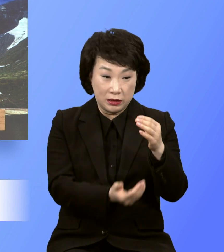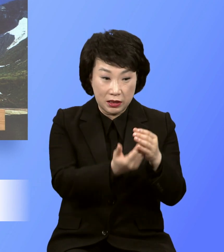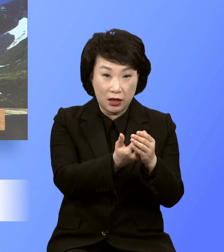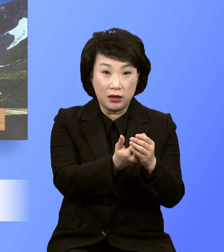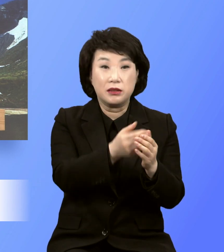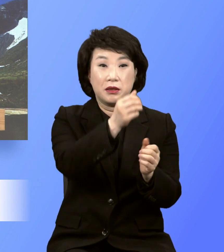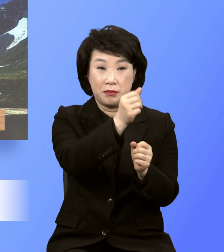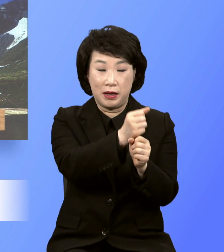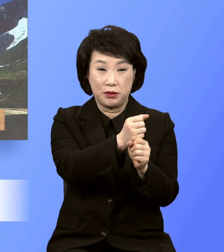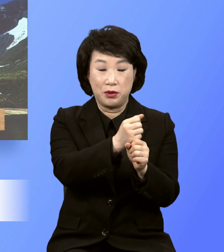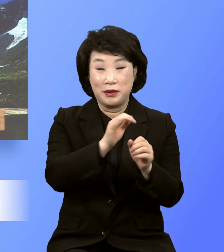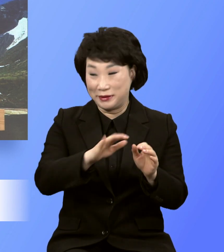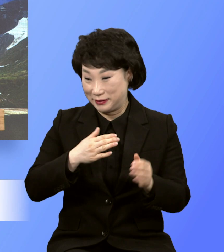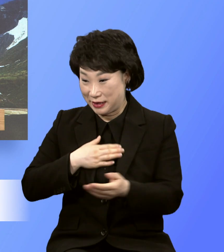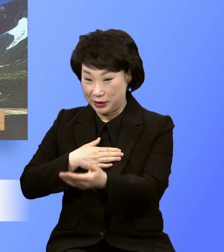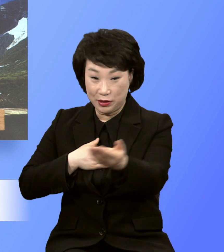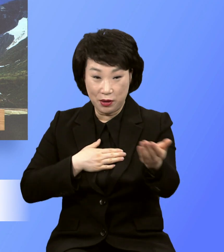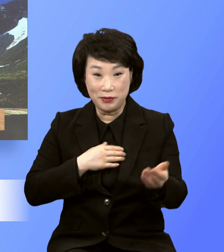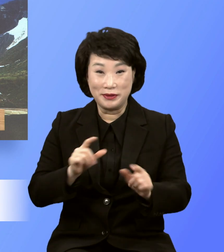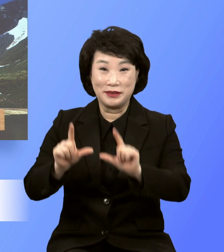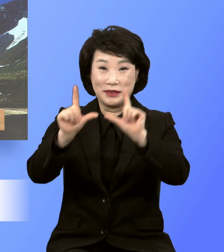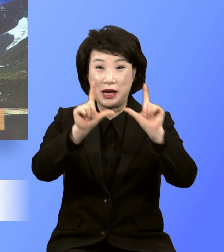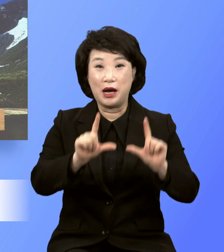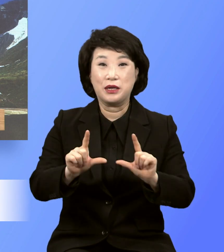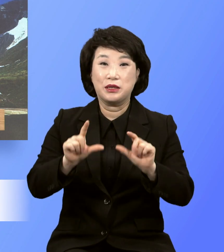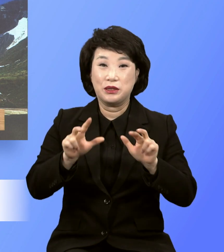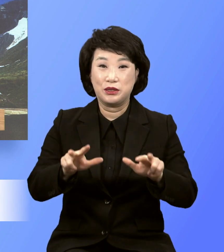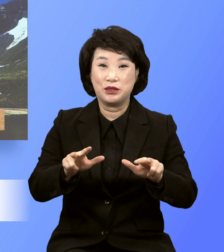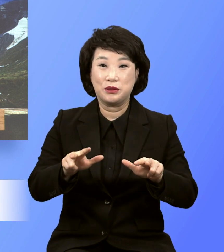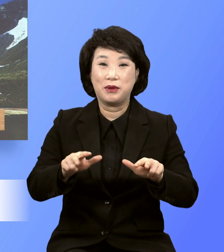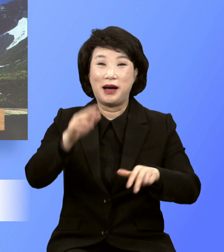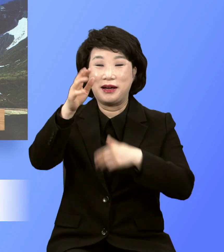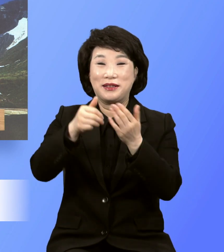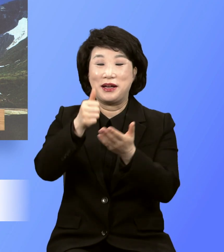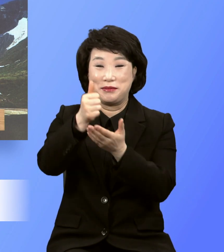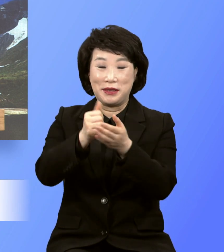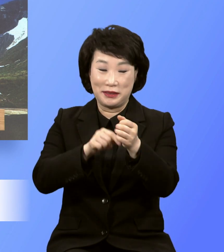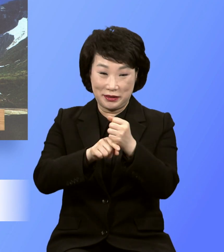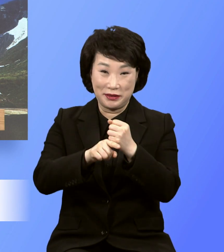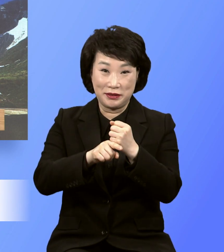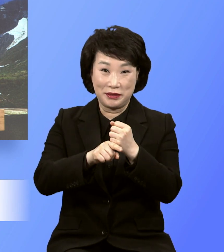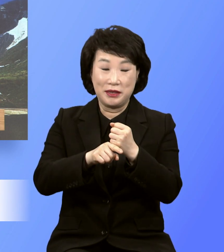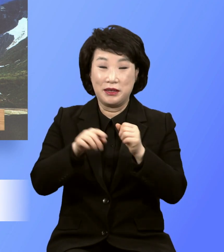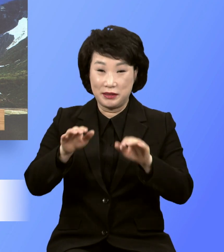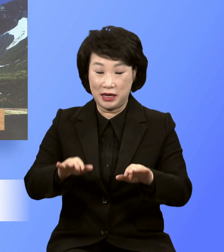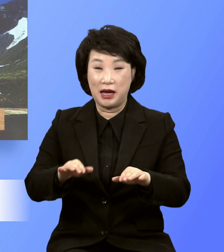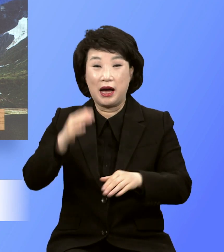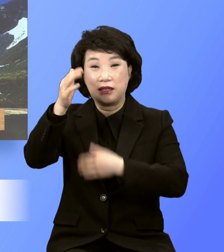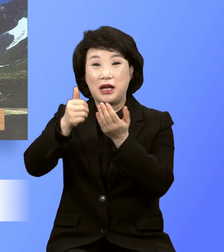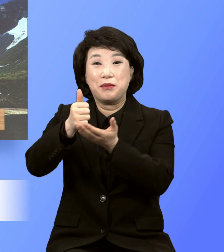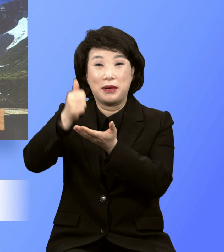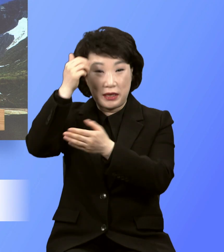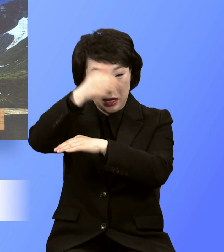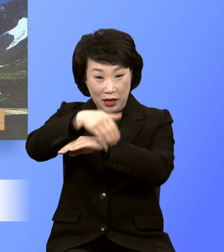하심으로 나와 여러분들이 살고 있는 것도 하나님의 뜻이요,